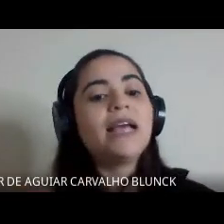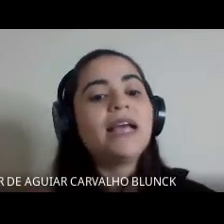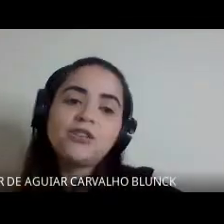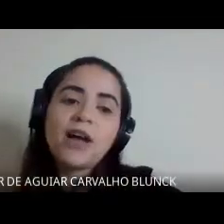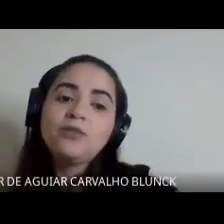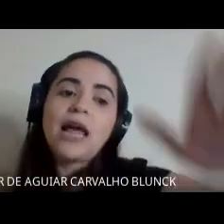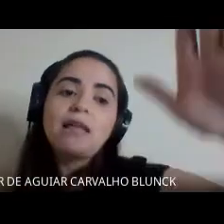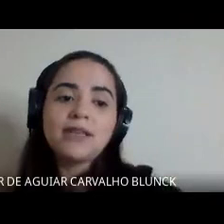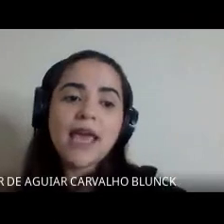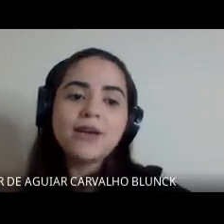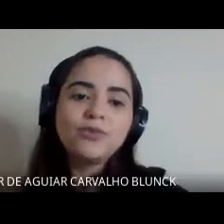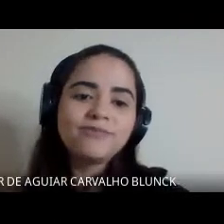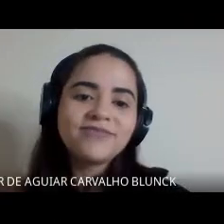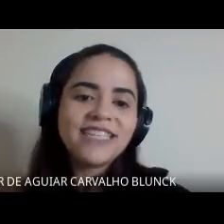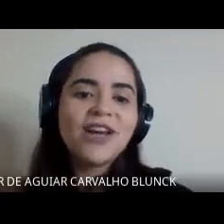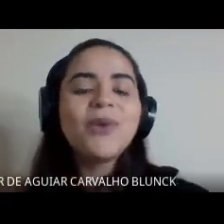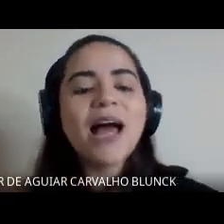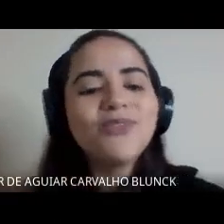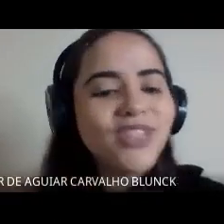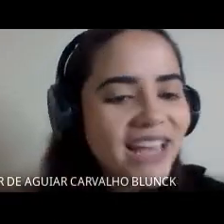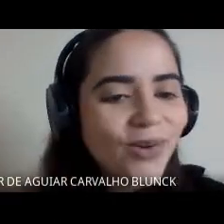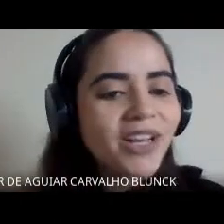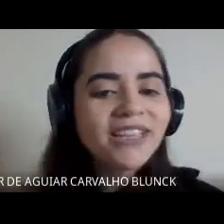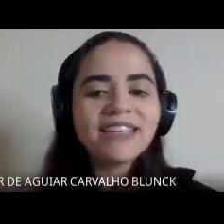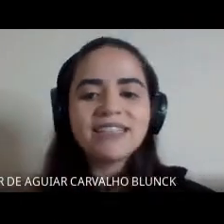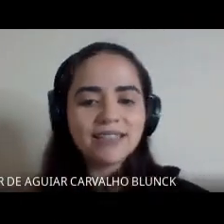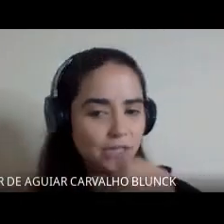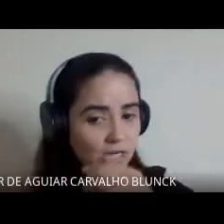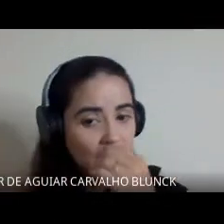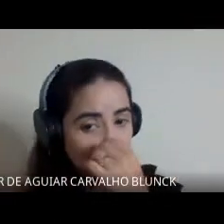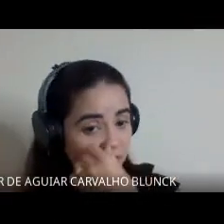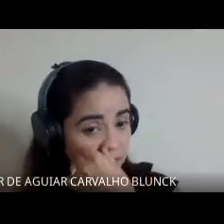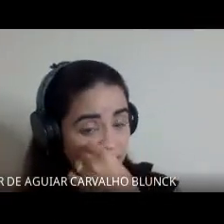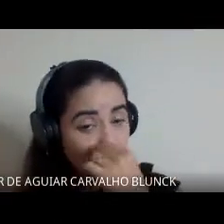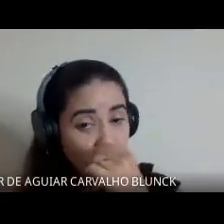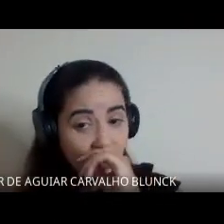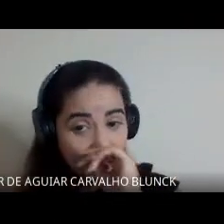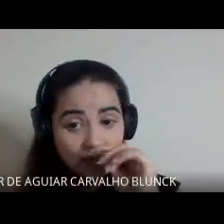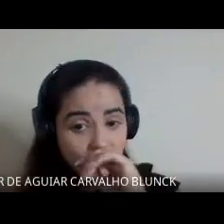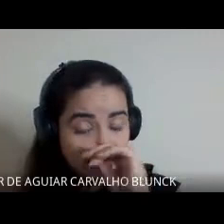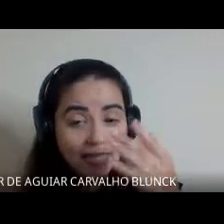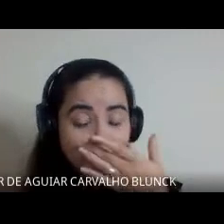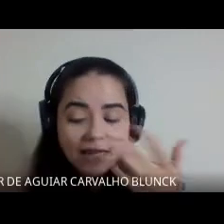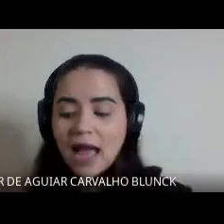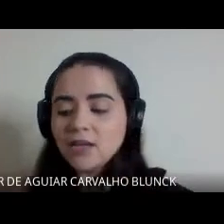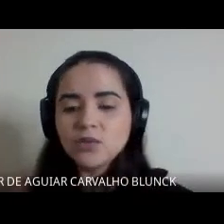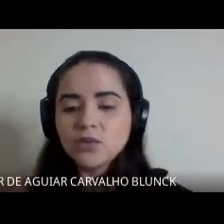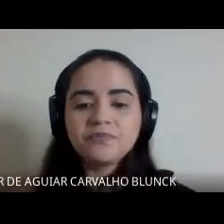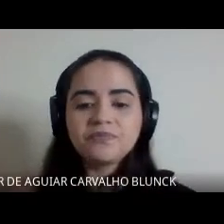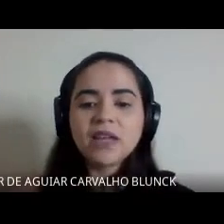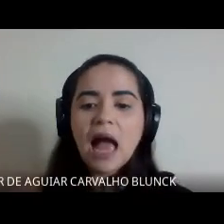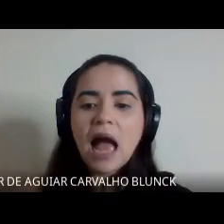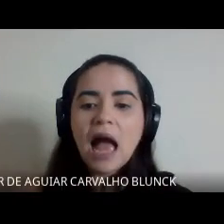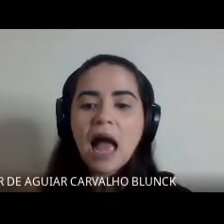é ativado o lado esquerdo e não o lado direito. Olha que interessante. Então, nesse